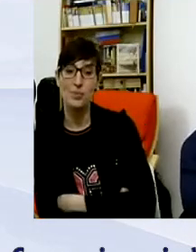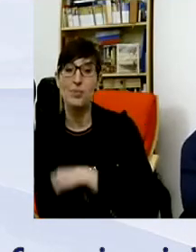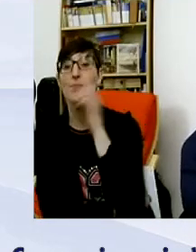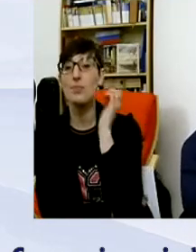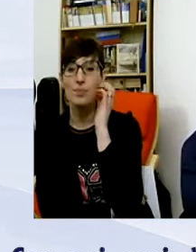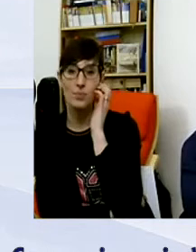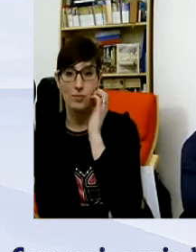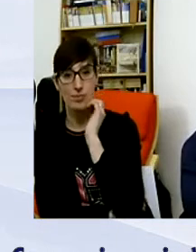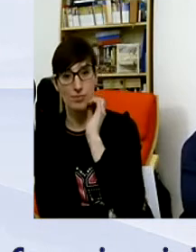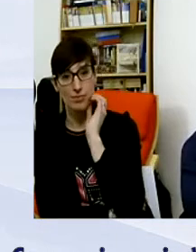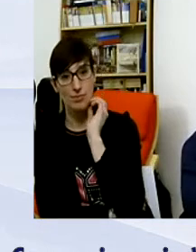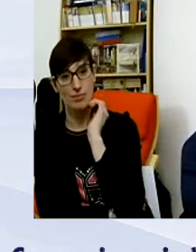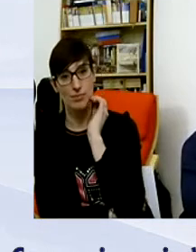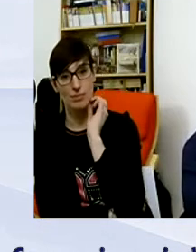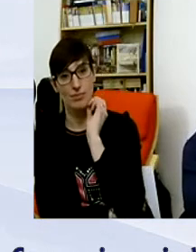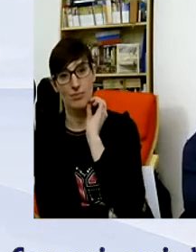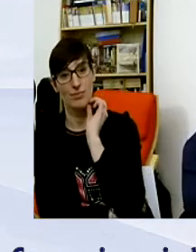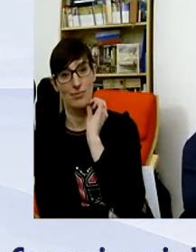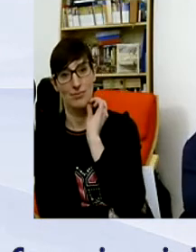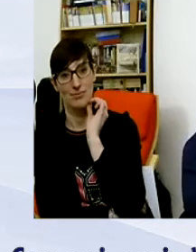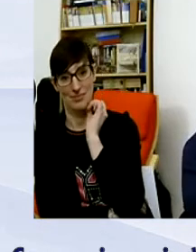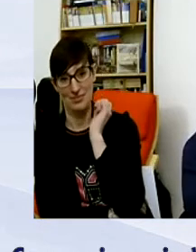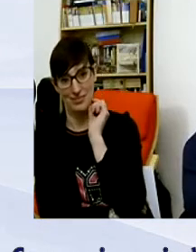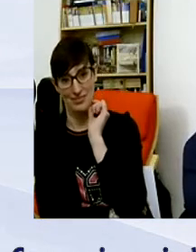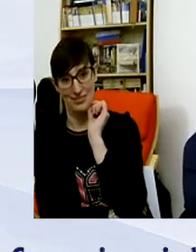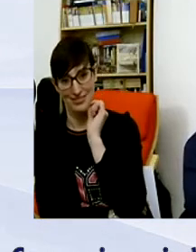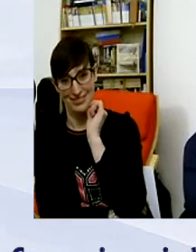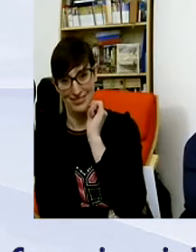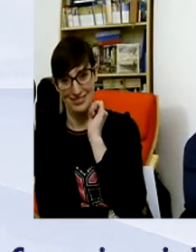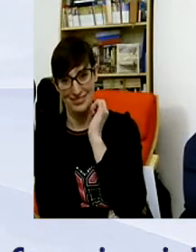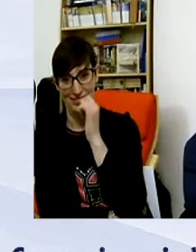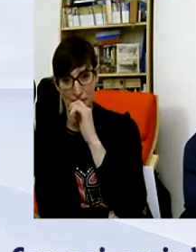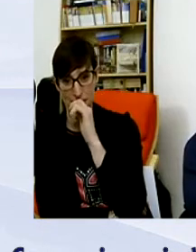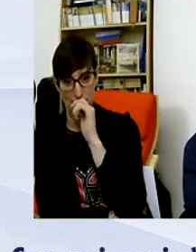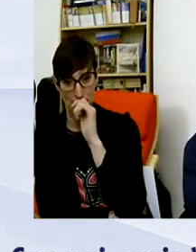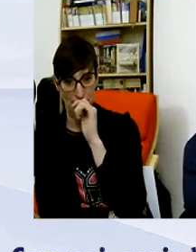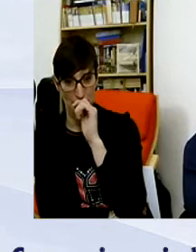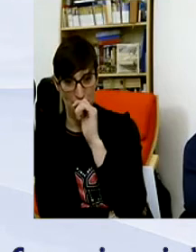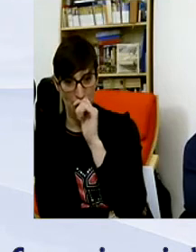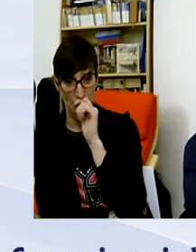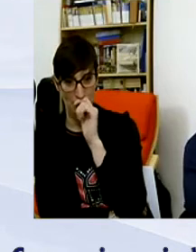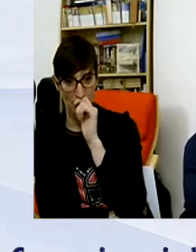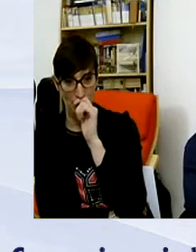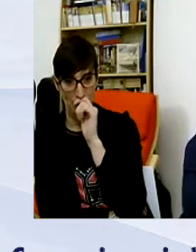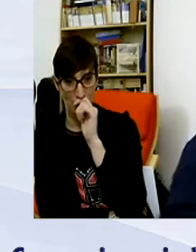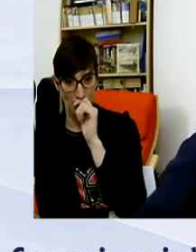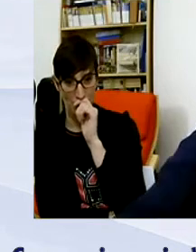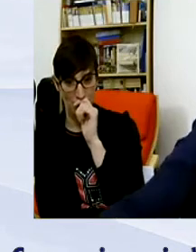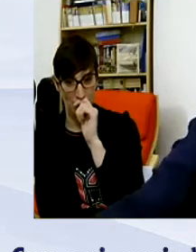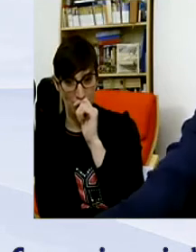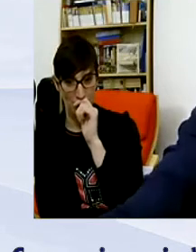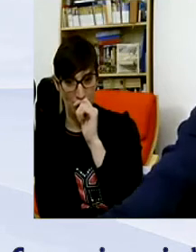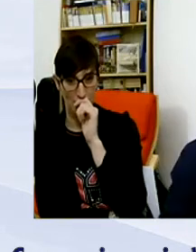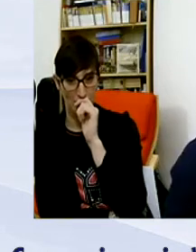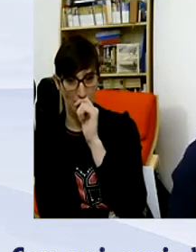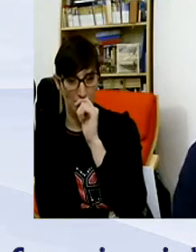qua che smangiucchiamo come degli assassini e sappiamo che il gourmet di casa era Daniele Traverso, in realtà con la sua rubrica di raccontaci un po',